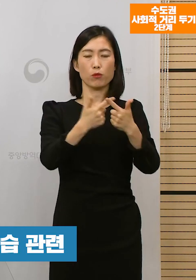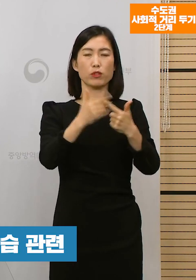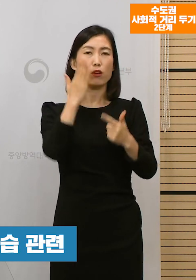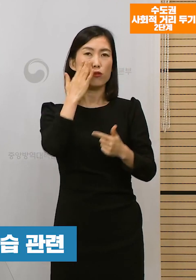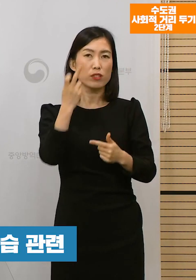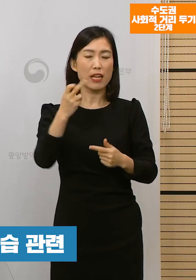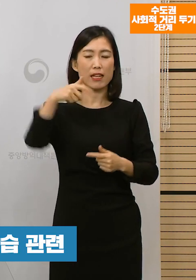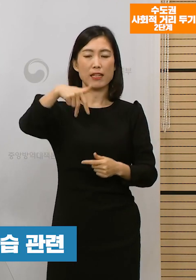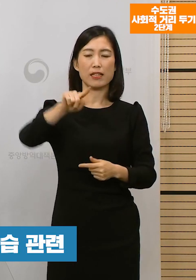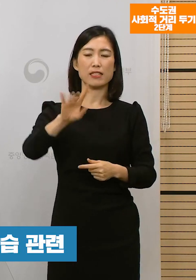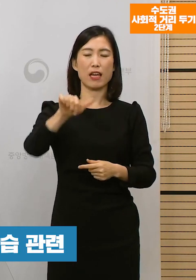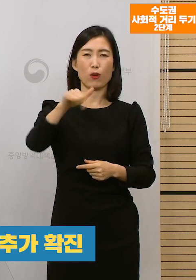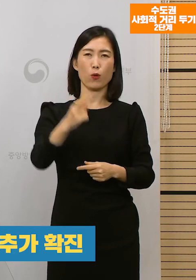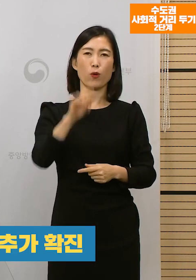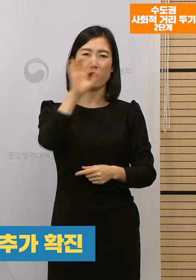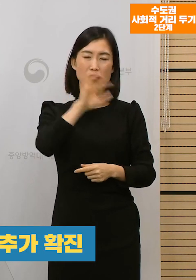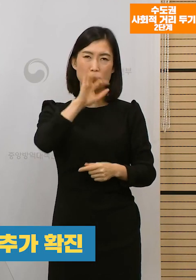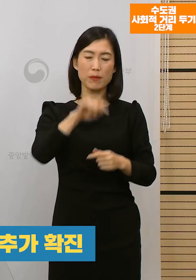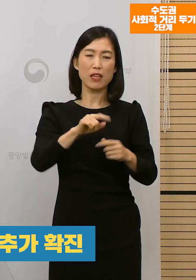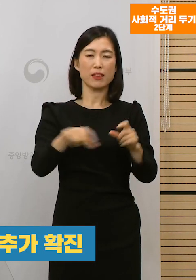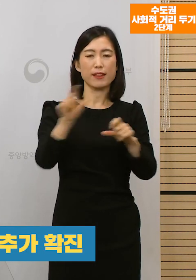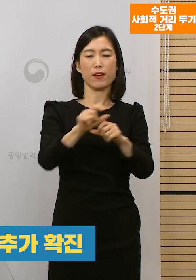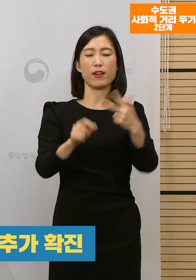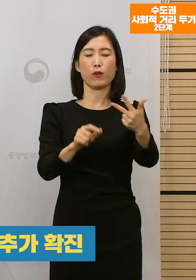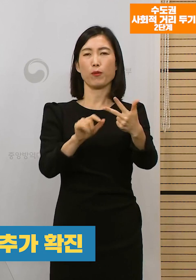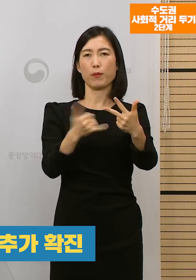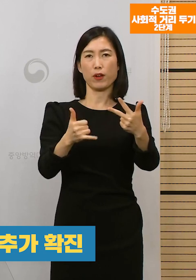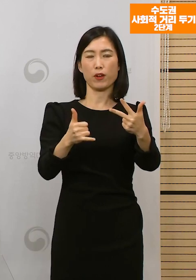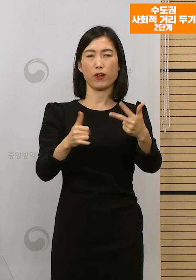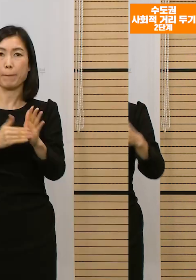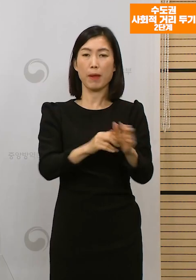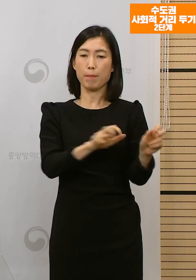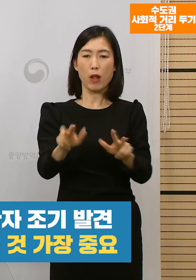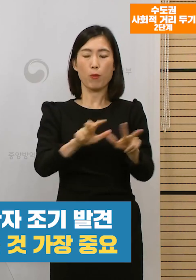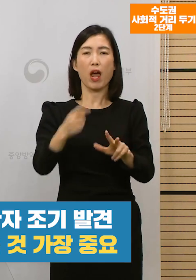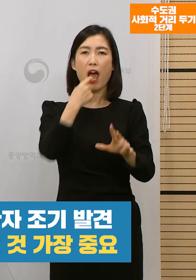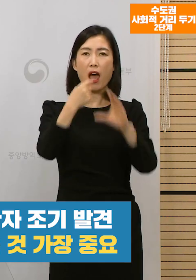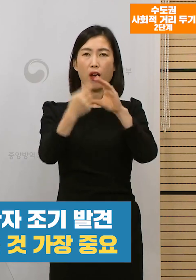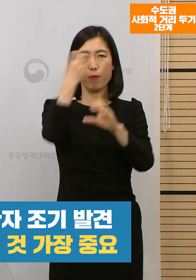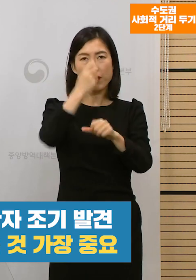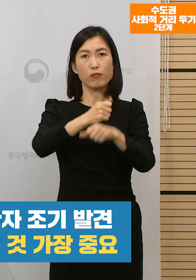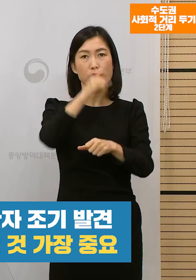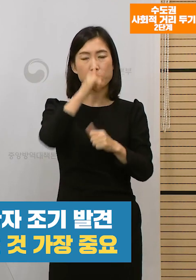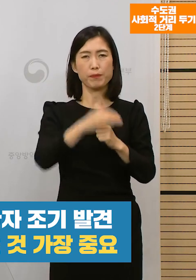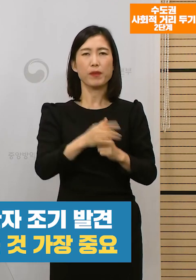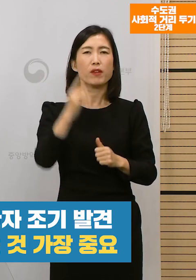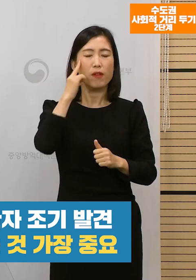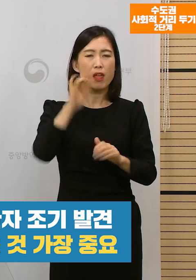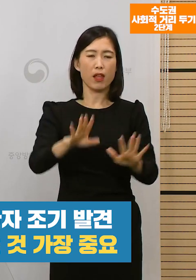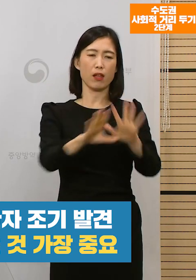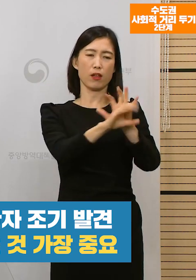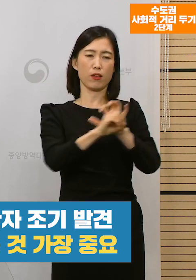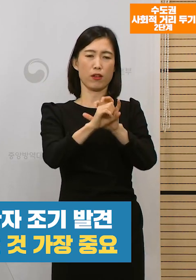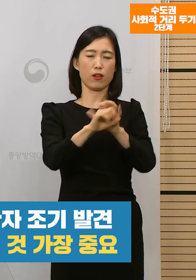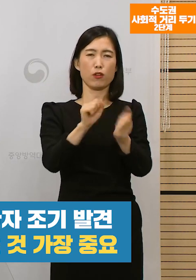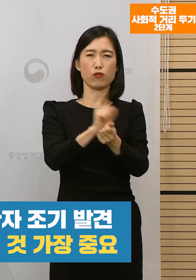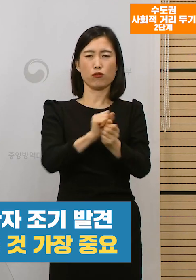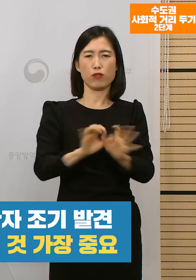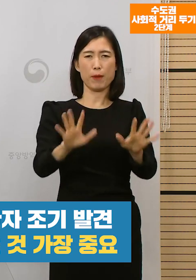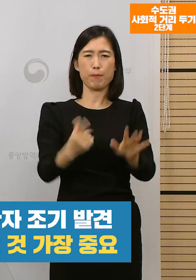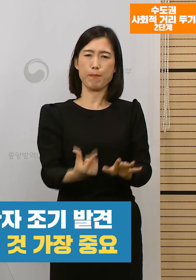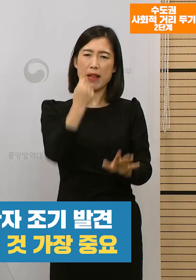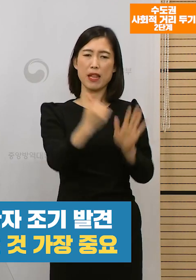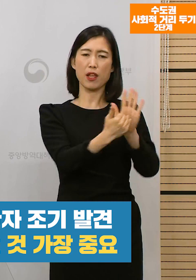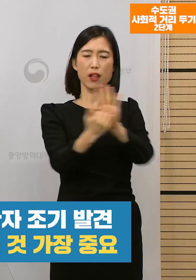울산의 장부강습과 관련하여 7명이 추가 확진되었습니다. 코로나19 유행 확산을 조기에 차단하기